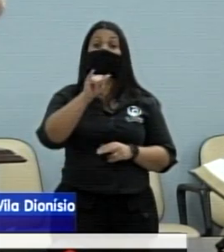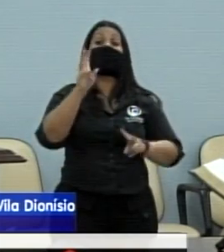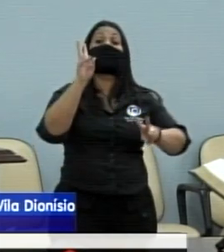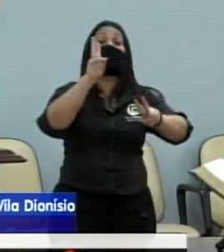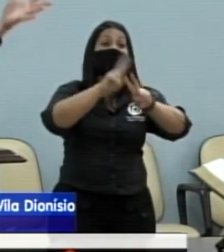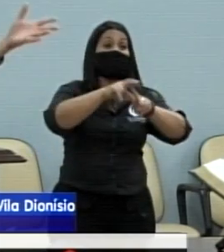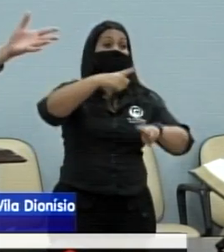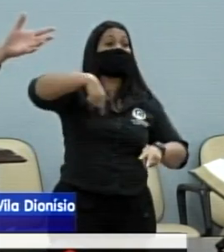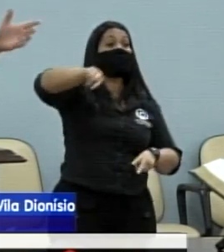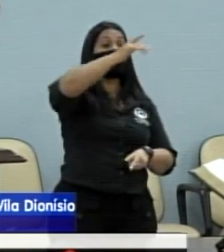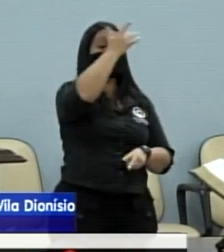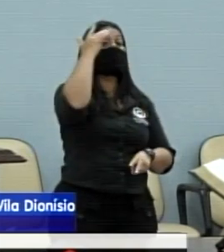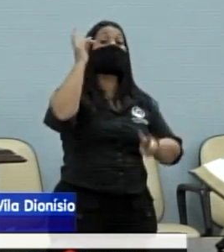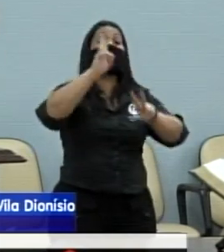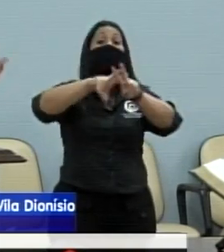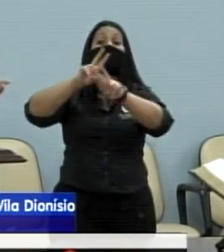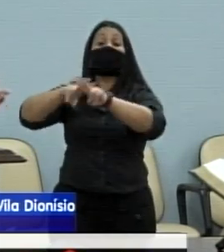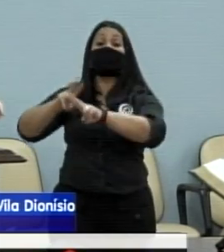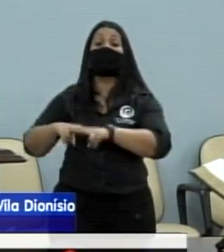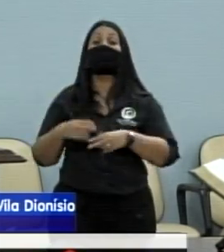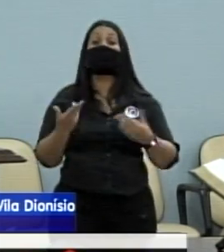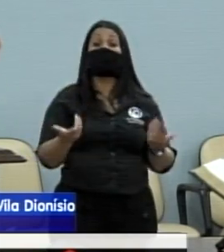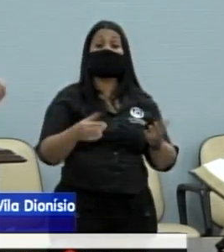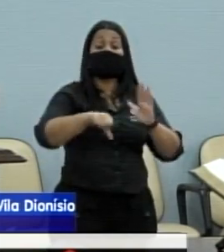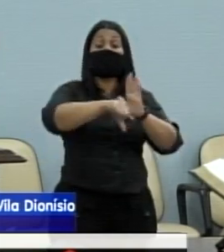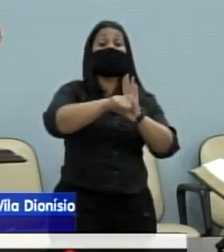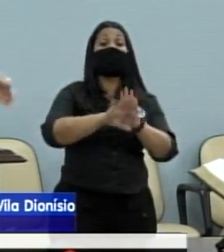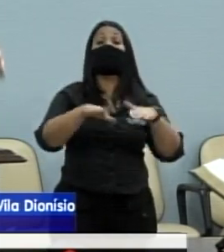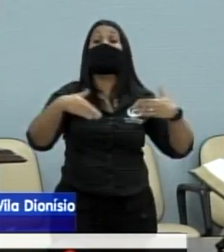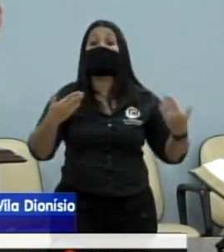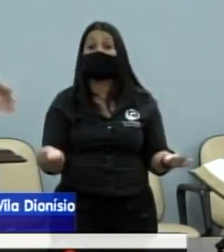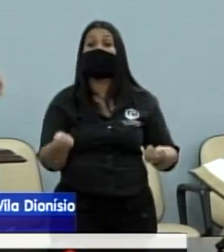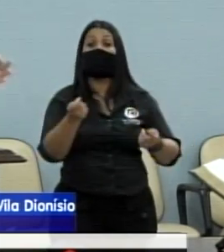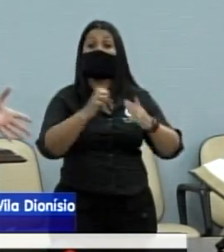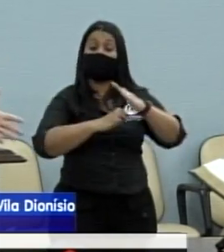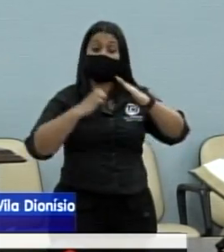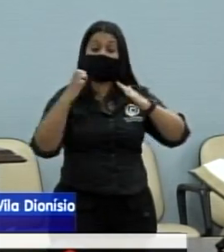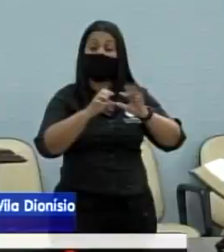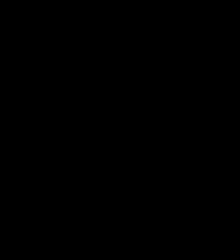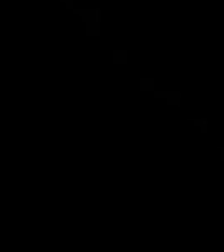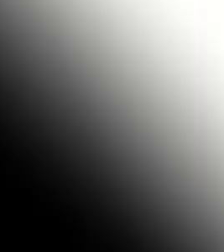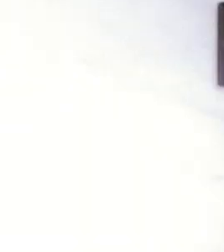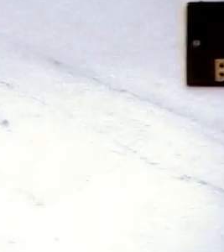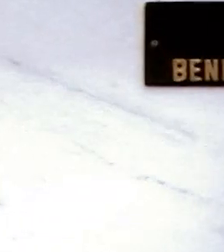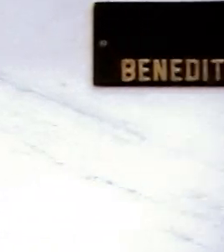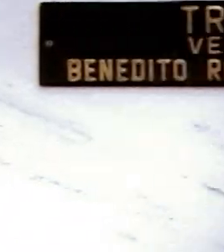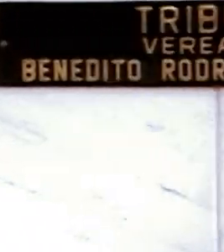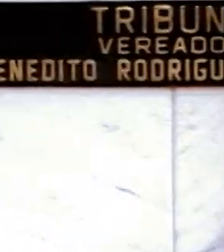Nós vamos ser presos porque o nosso crime foi ser empresário honesto nesse país.